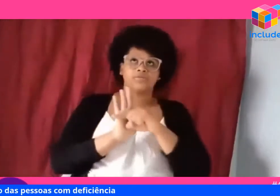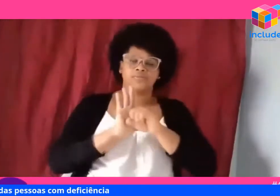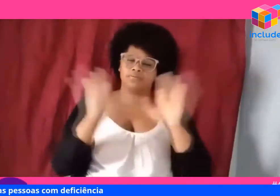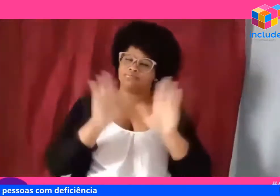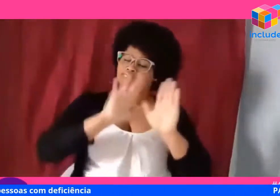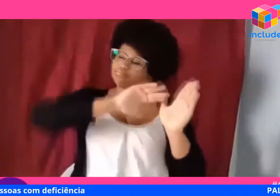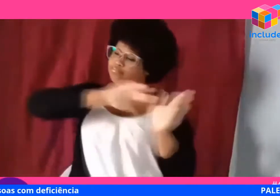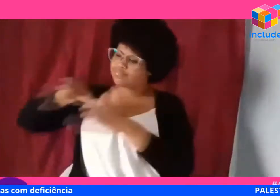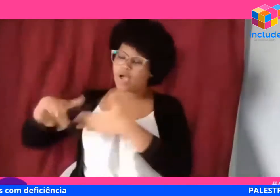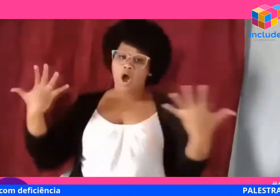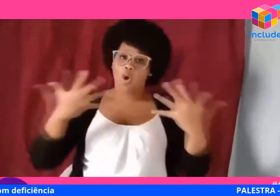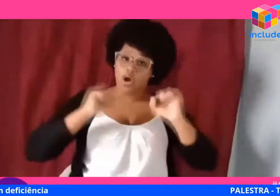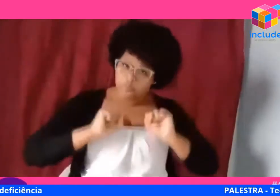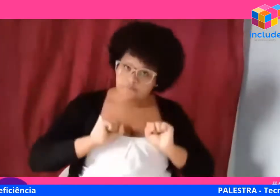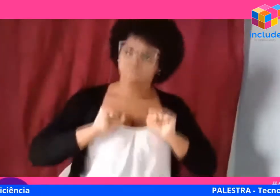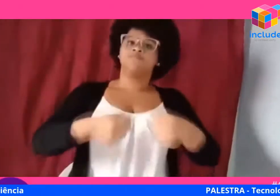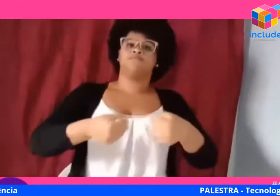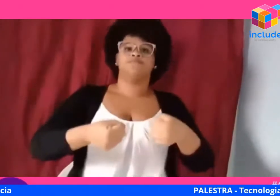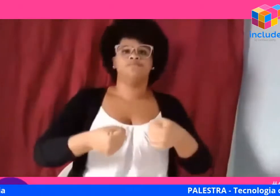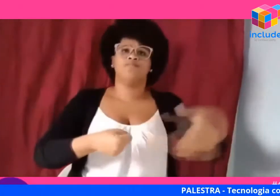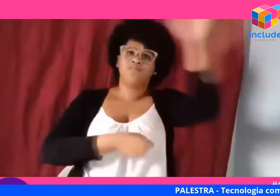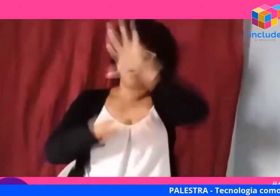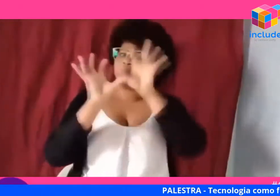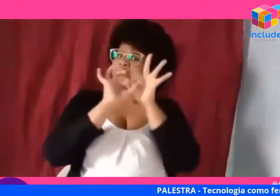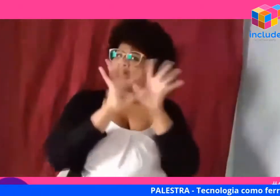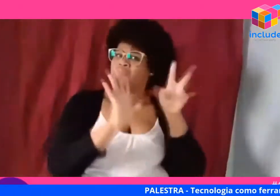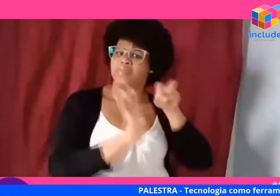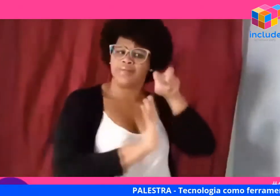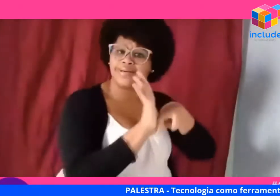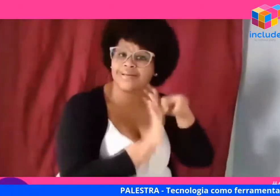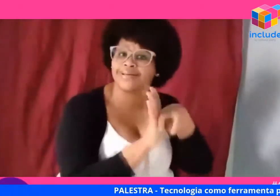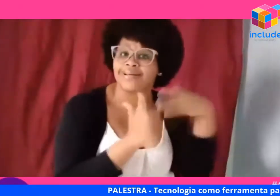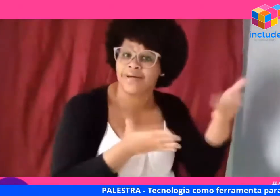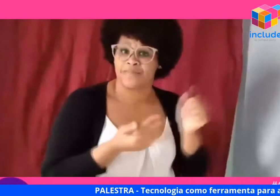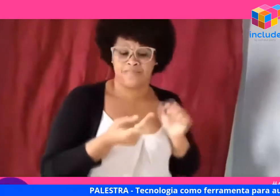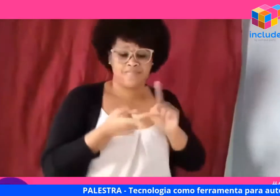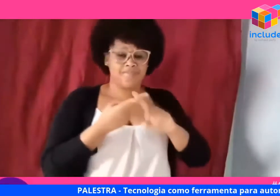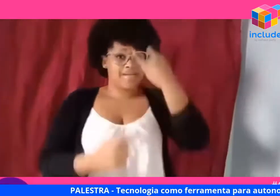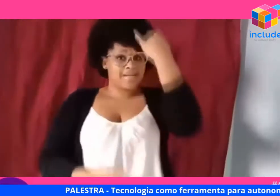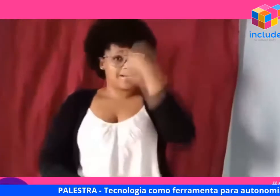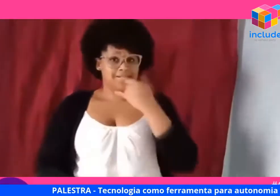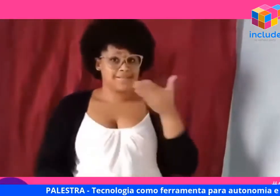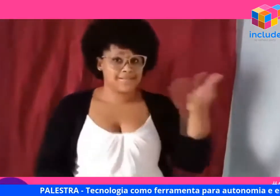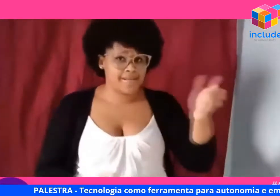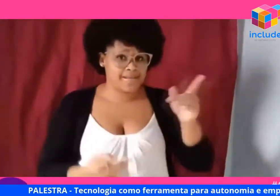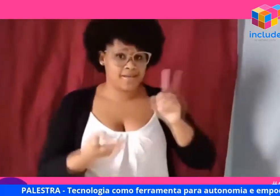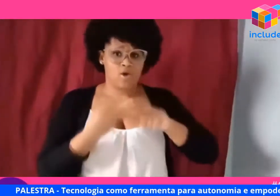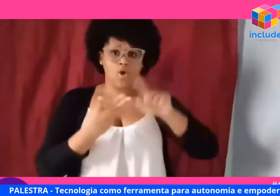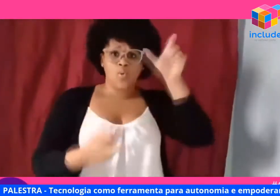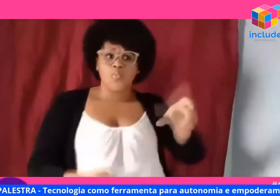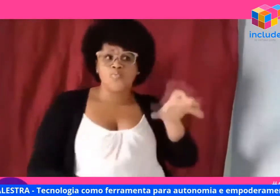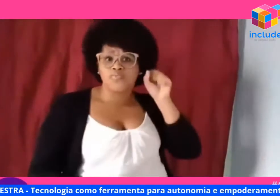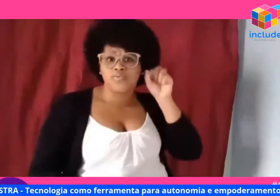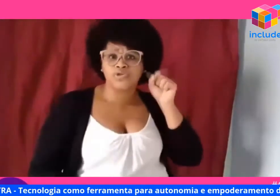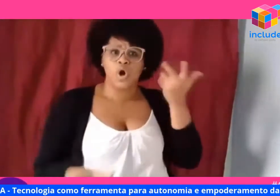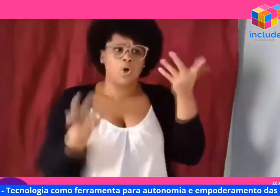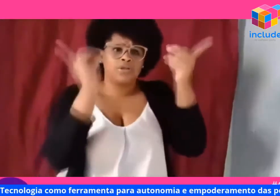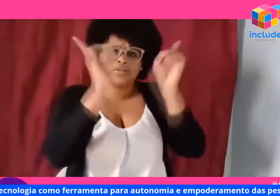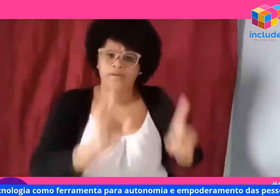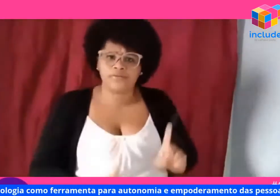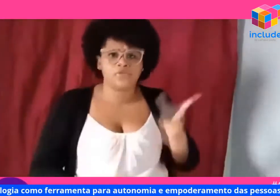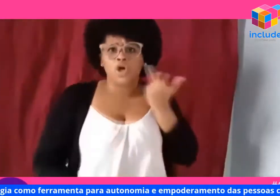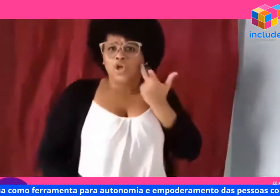Nós somos capazes, nada de pensamento negativo, é se esforçar e aprender. Pessoas com outras